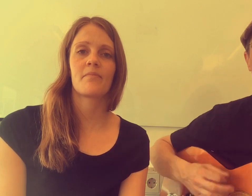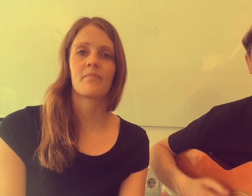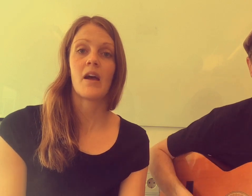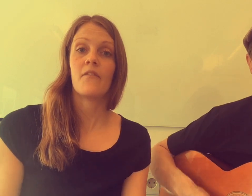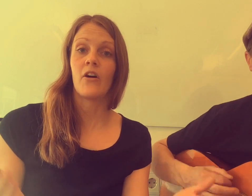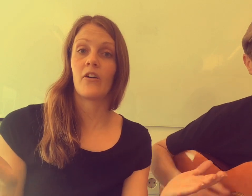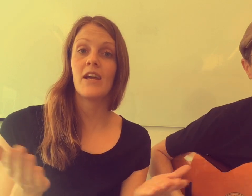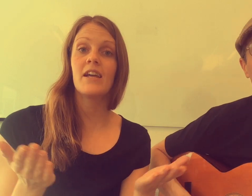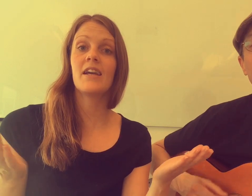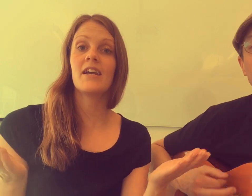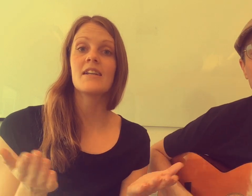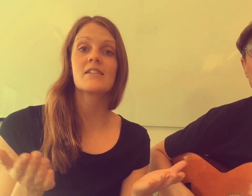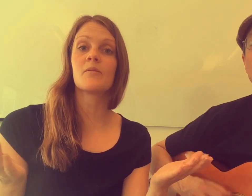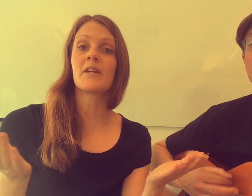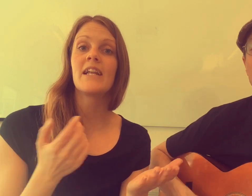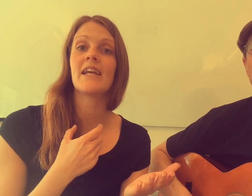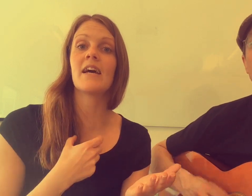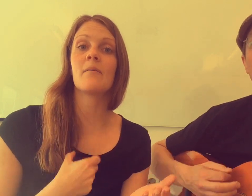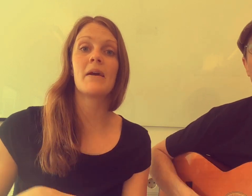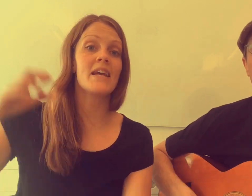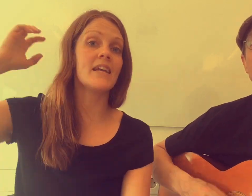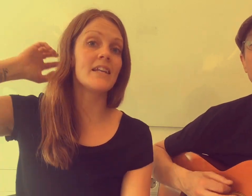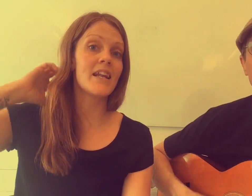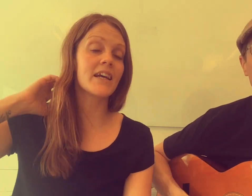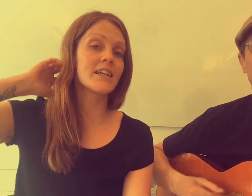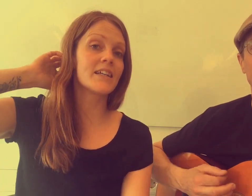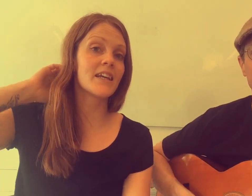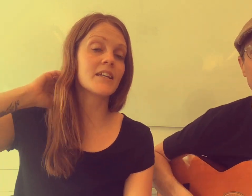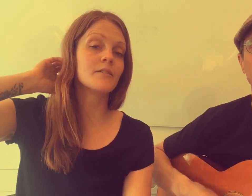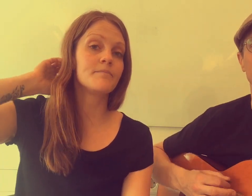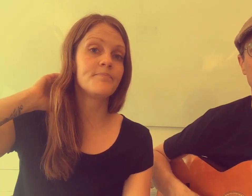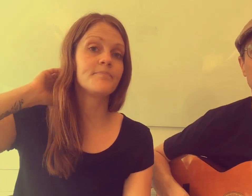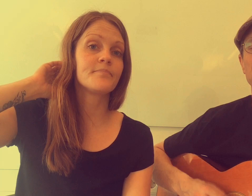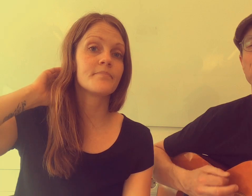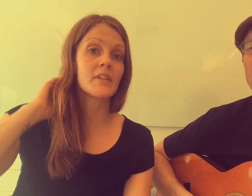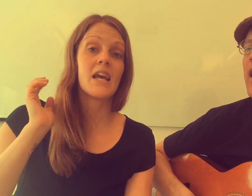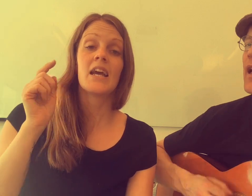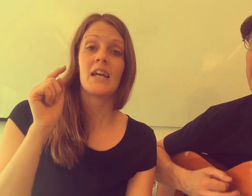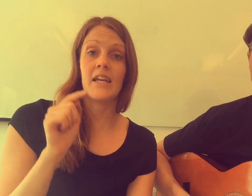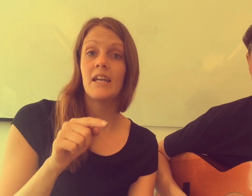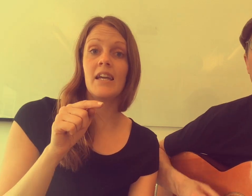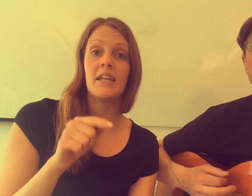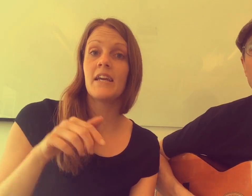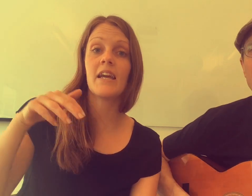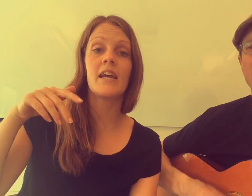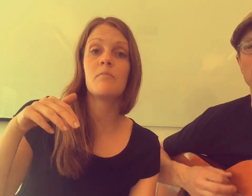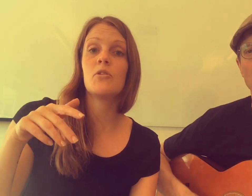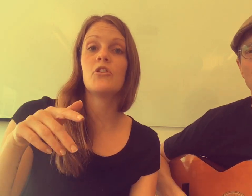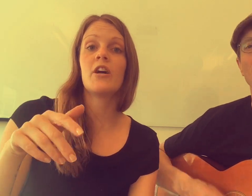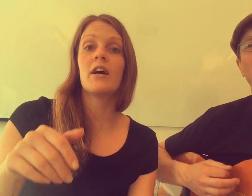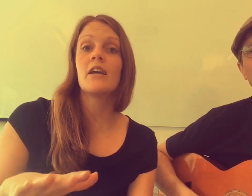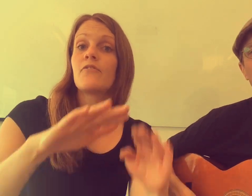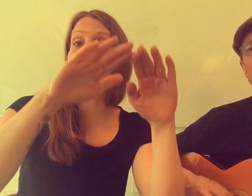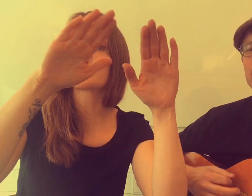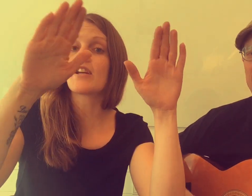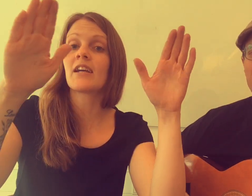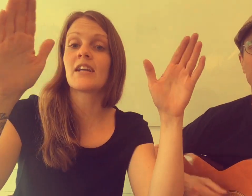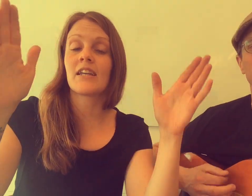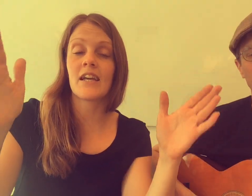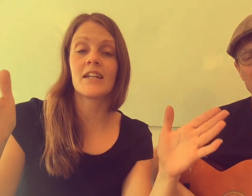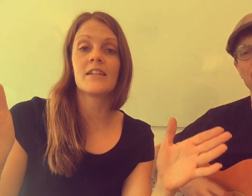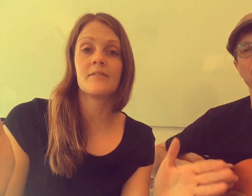Nu då. Vad är det som kliar mig i nacken? Är det en myra